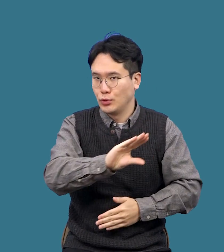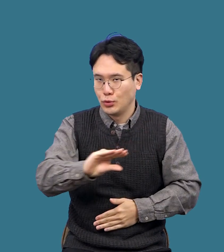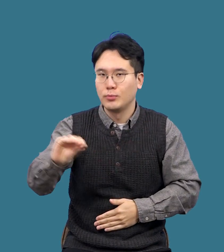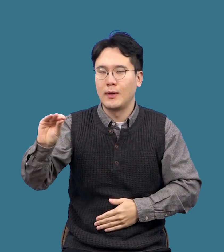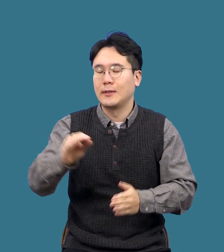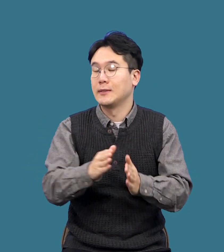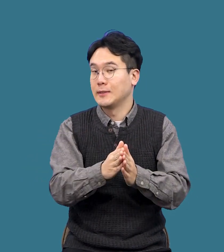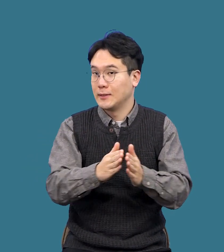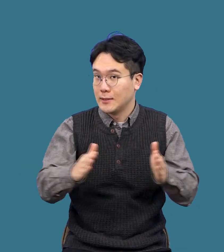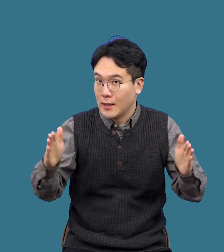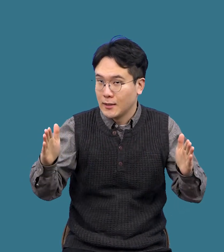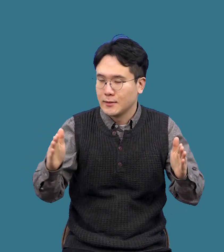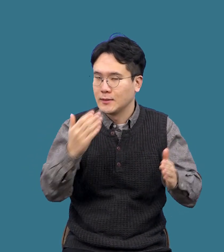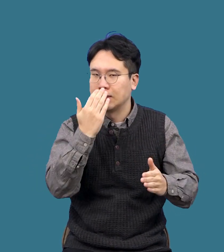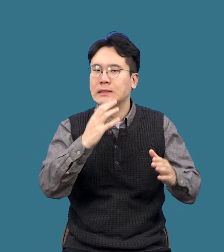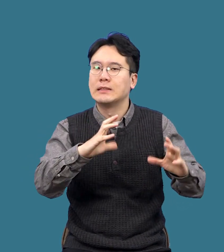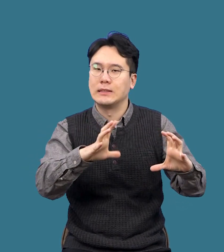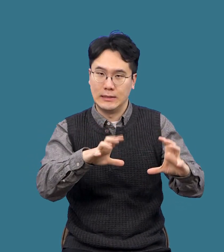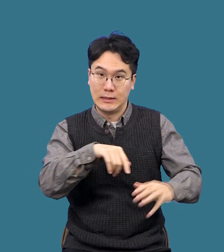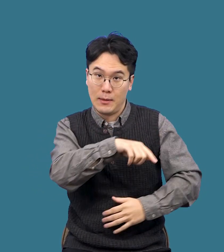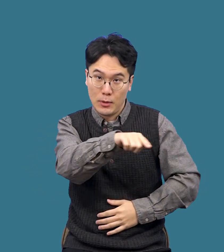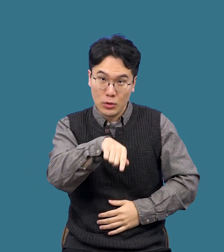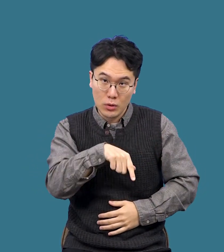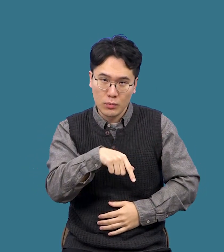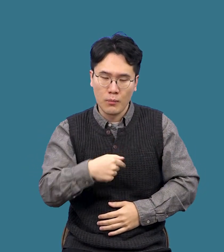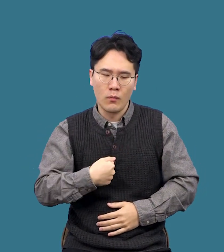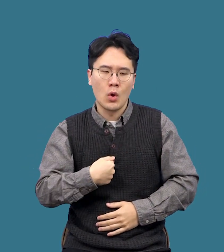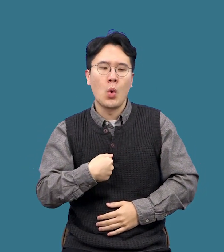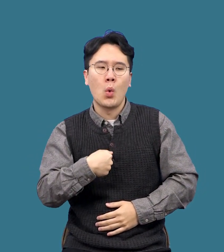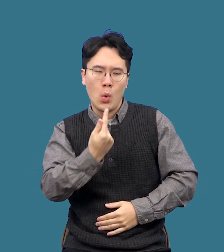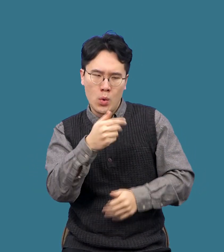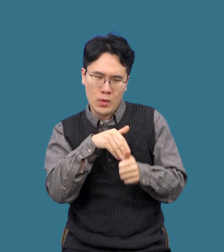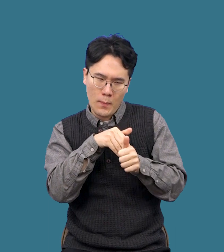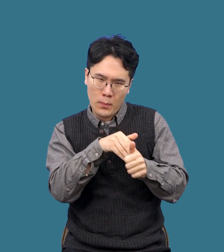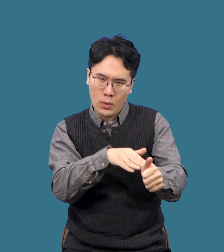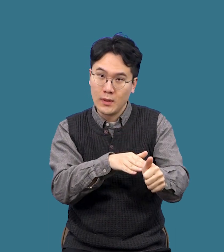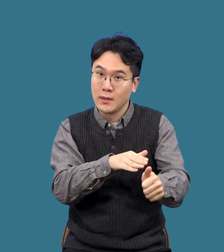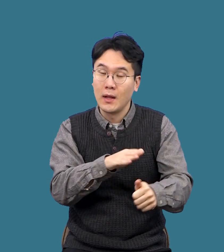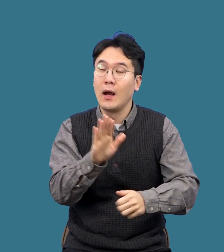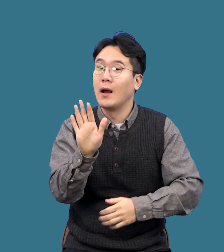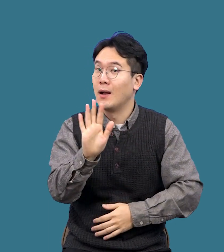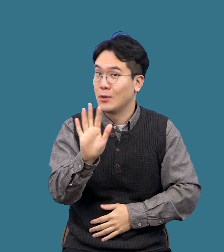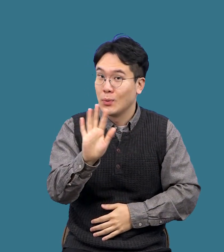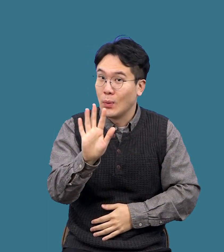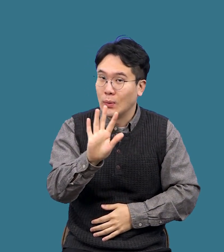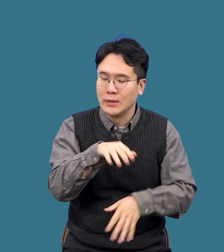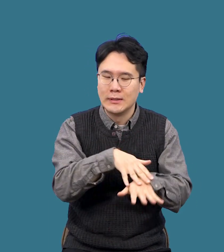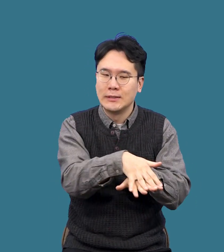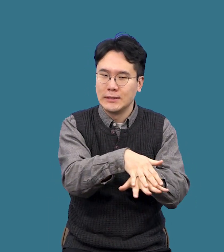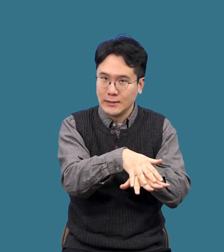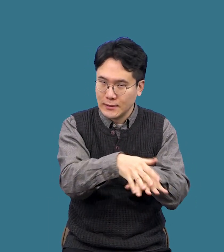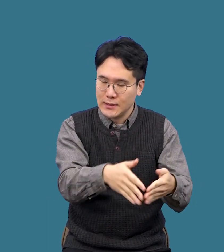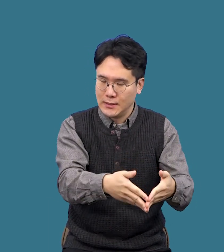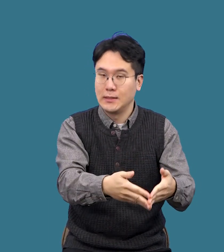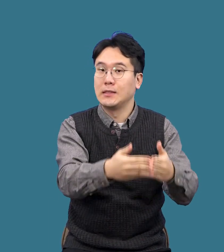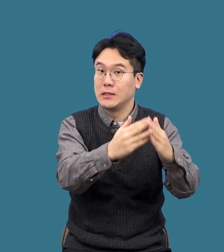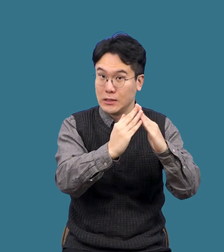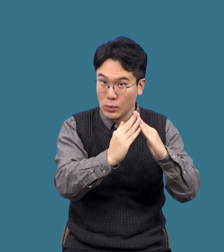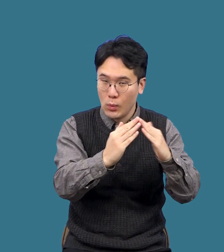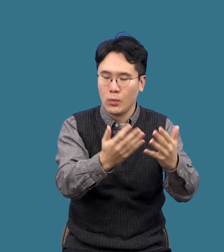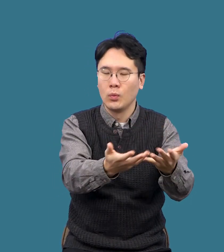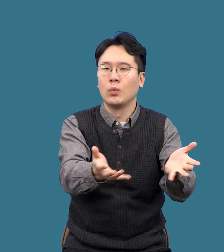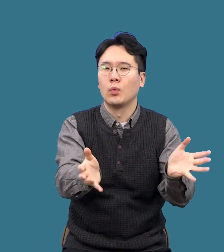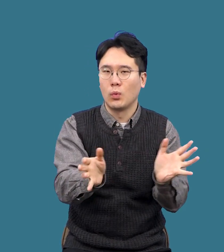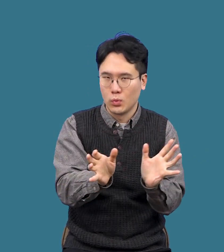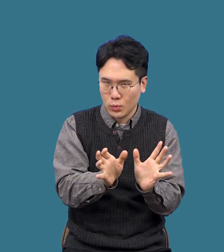홀로 떠나보내는 것이 아니라 진을 치고 공동체를 이루어 그들이